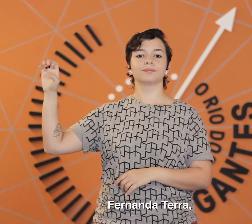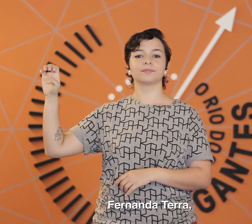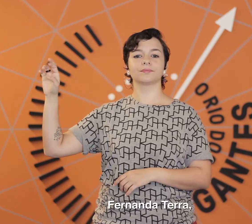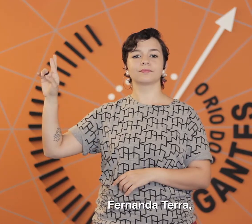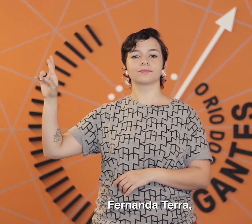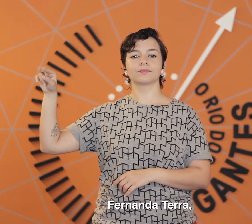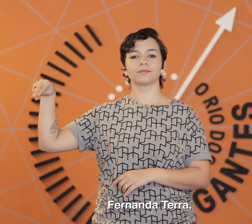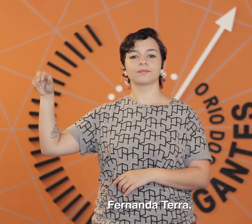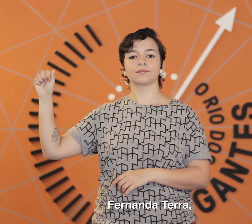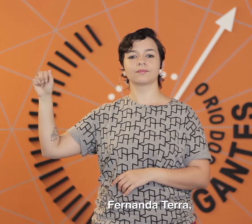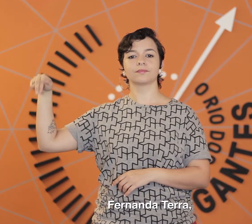Fernanda Terra,